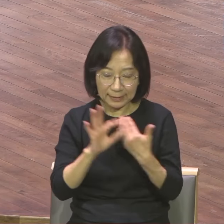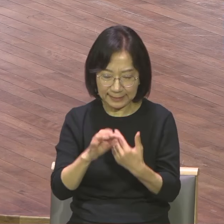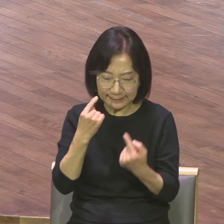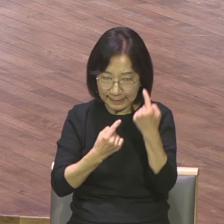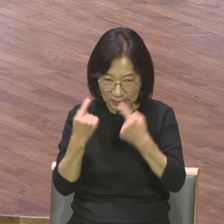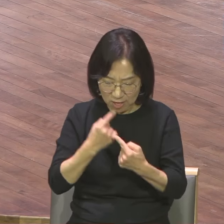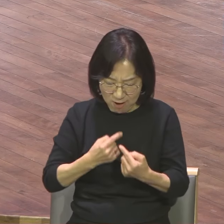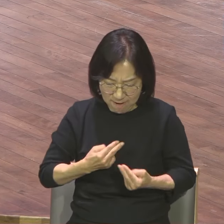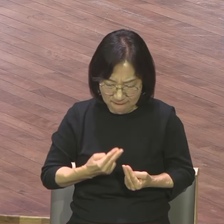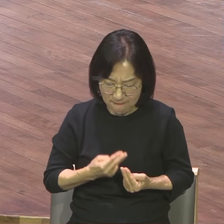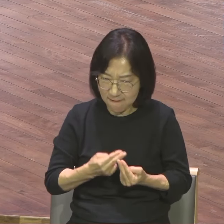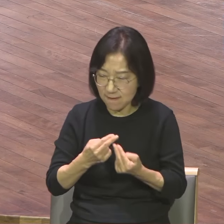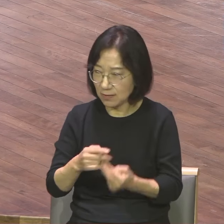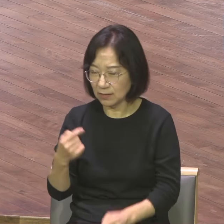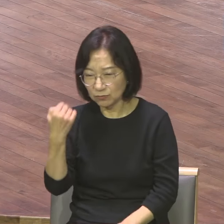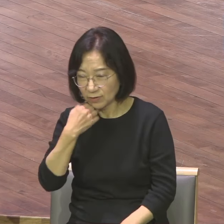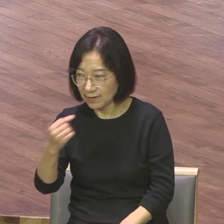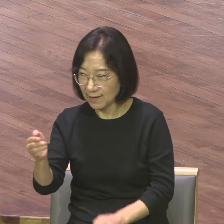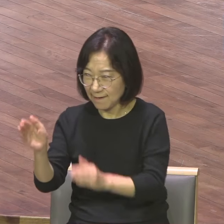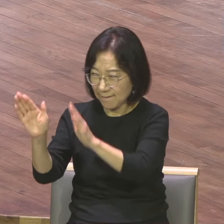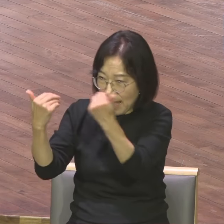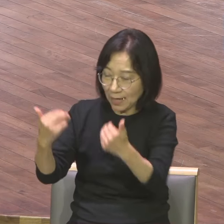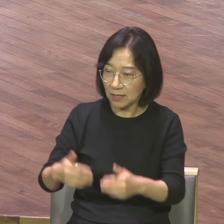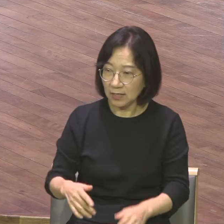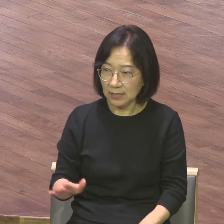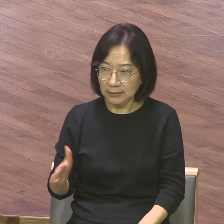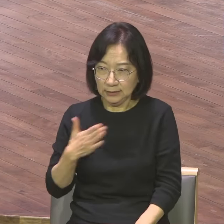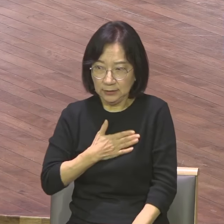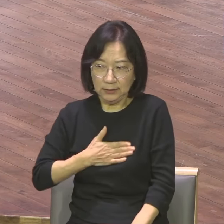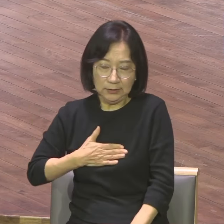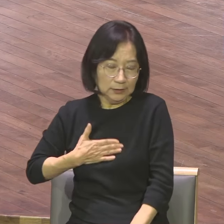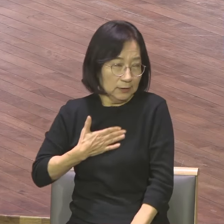못 견딥니다. 밤새도록 못 견뎌요.